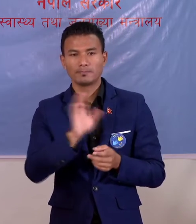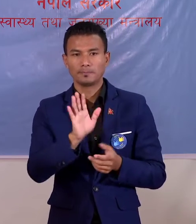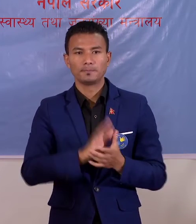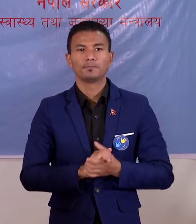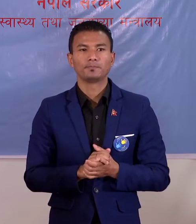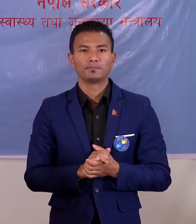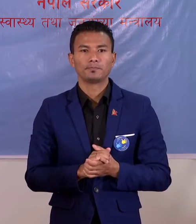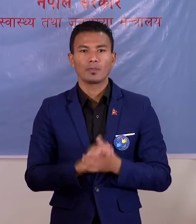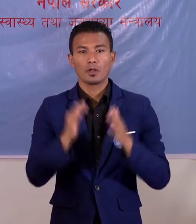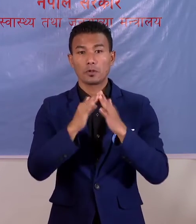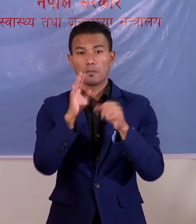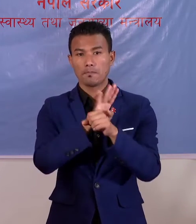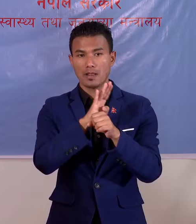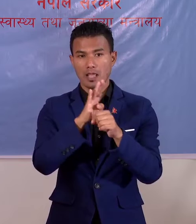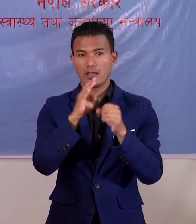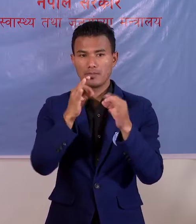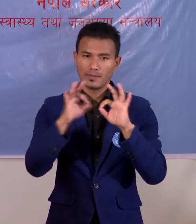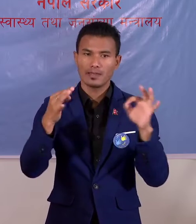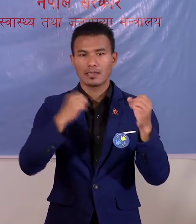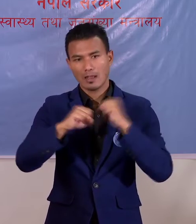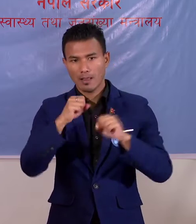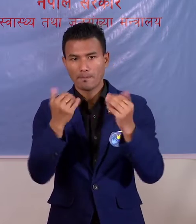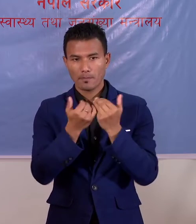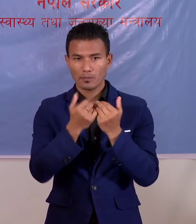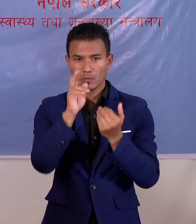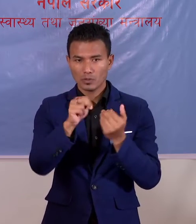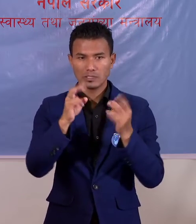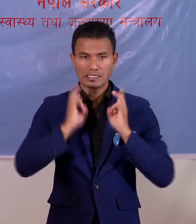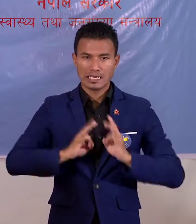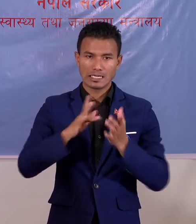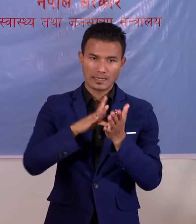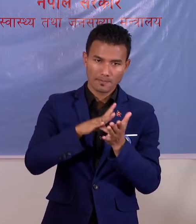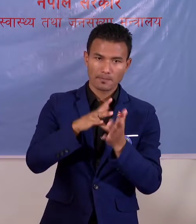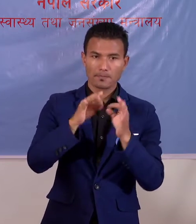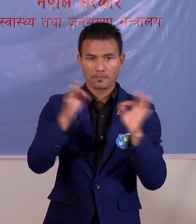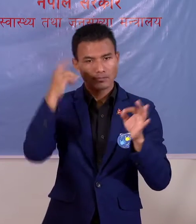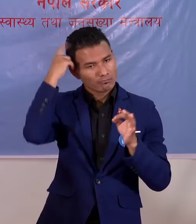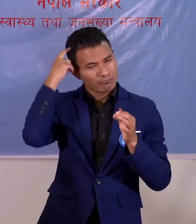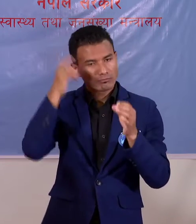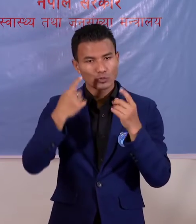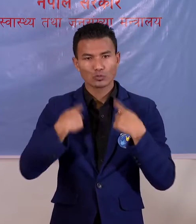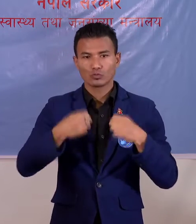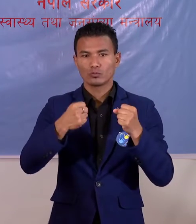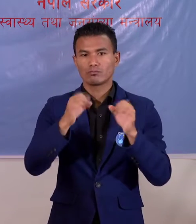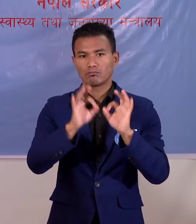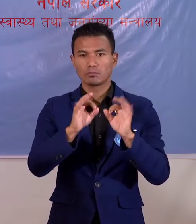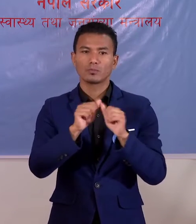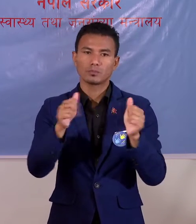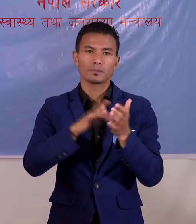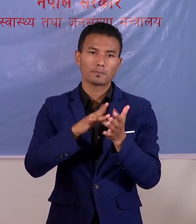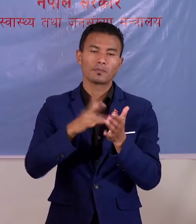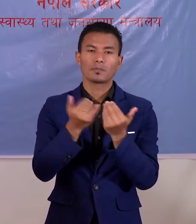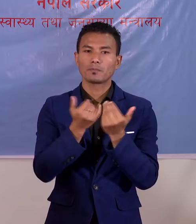नराखौँ। घरमा रहँदा विभिन्न क्रियाकलापहरू गर्ने गरौँ। शारीरिक क्रियाकलापहरू, मानसिक स्वस्थ हुने क्रियाकलापहरू,